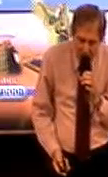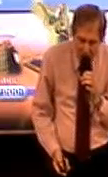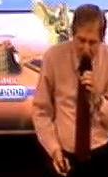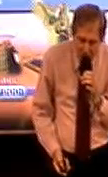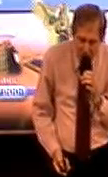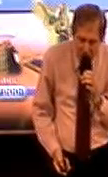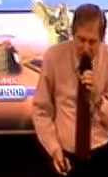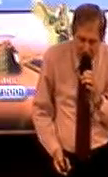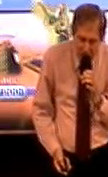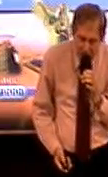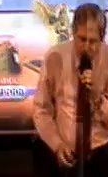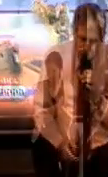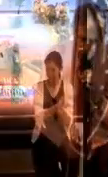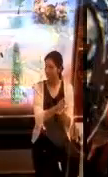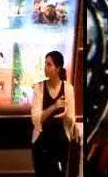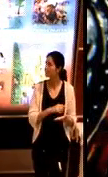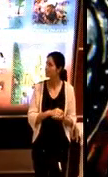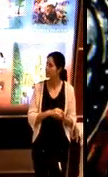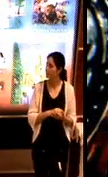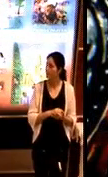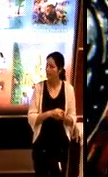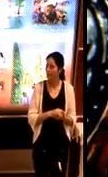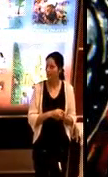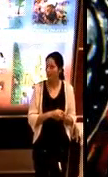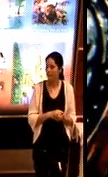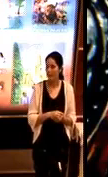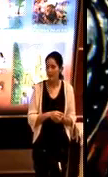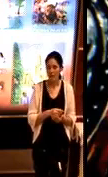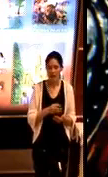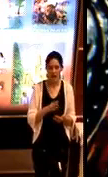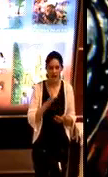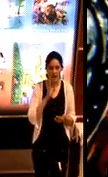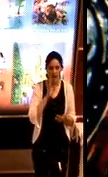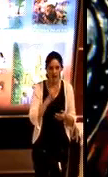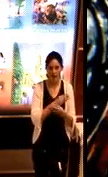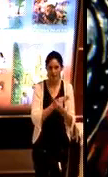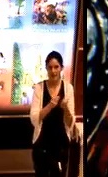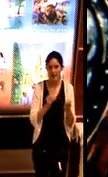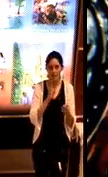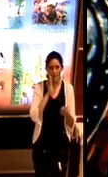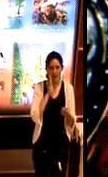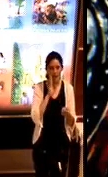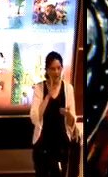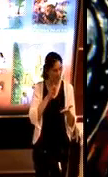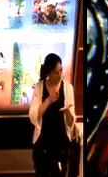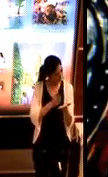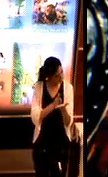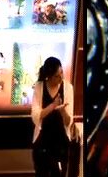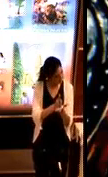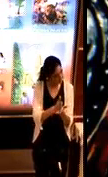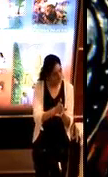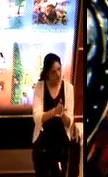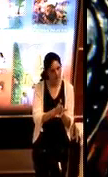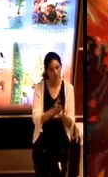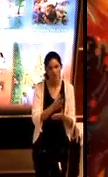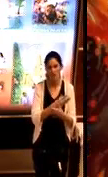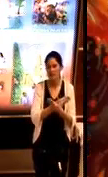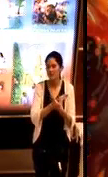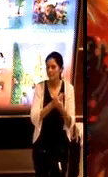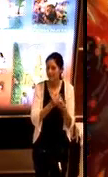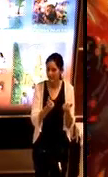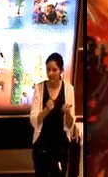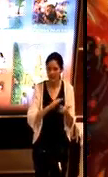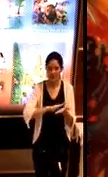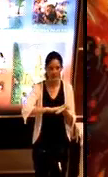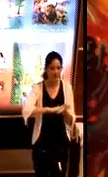al Señor porque el fin del pecado será para siempre. Las llamas del fuego eterno, hermanos, habrán de terminar con